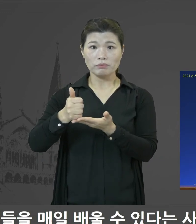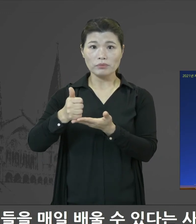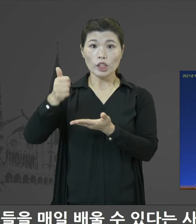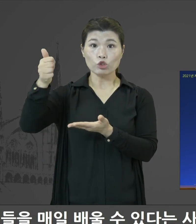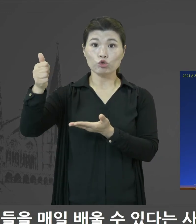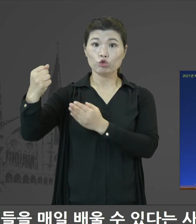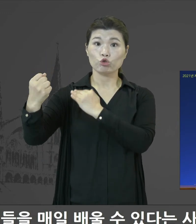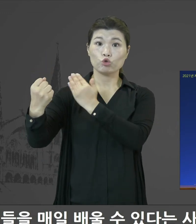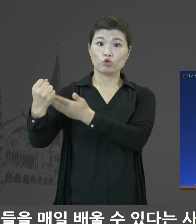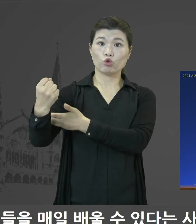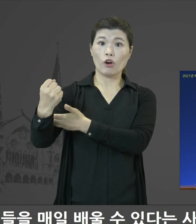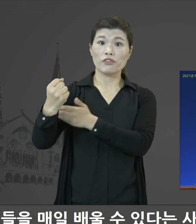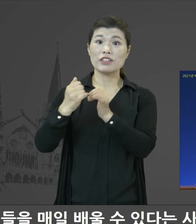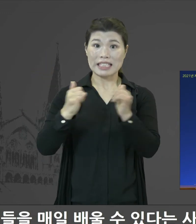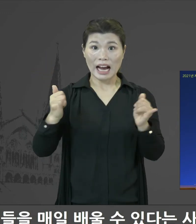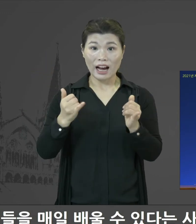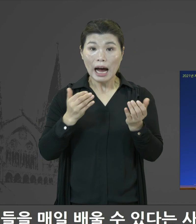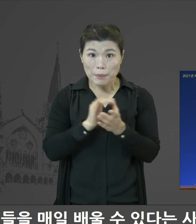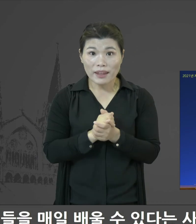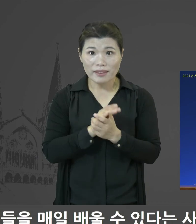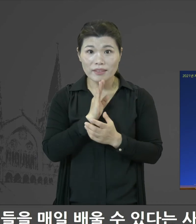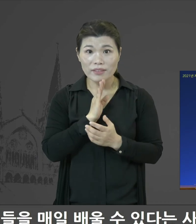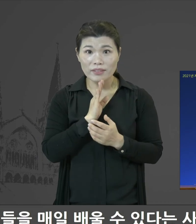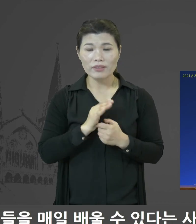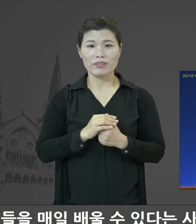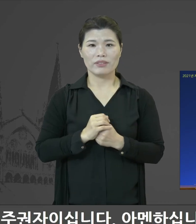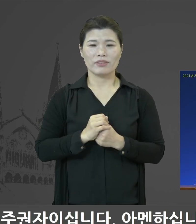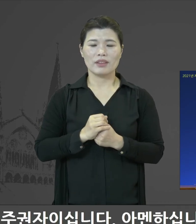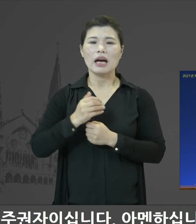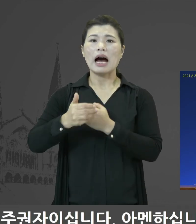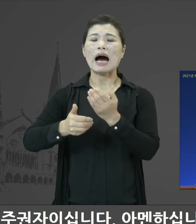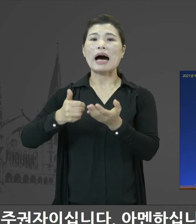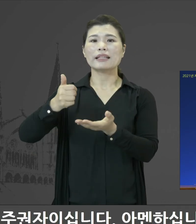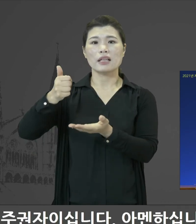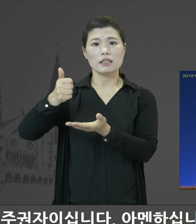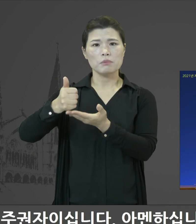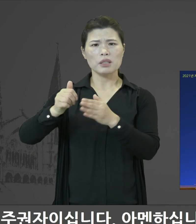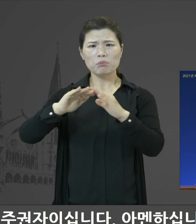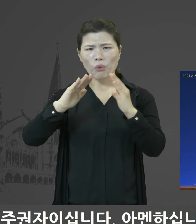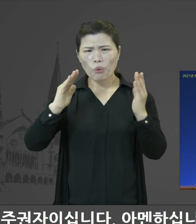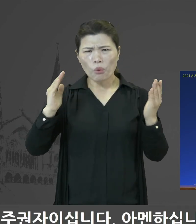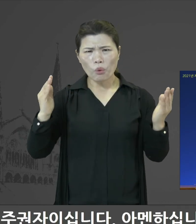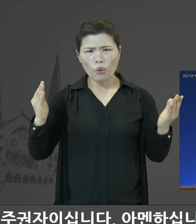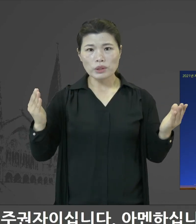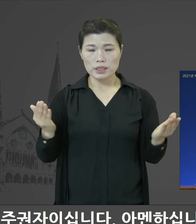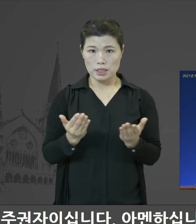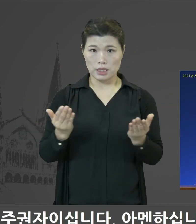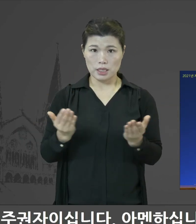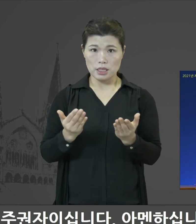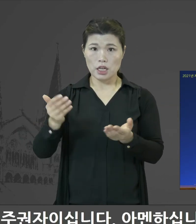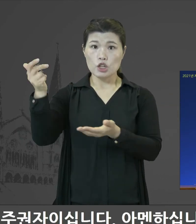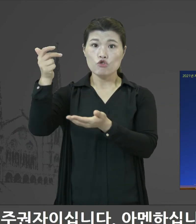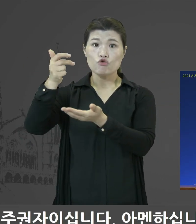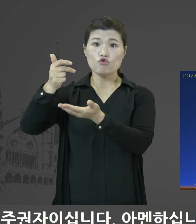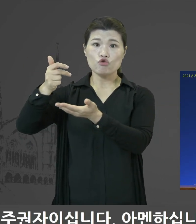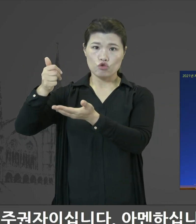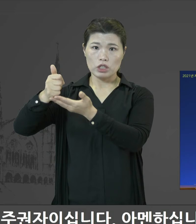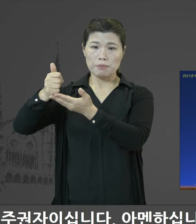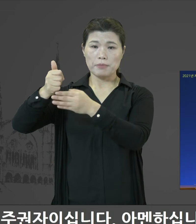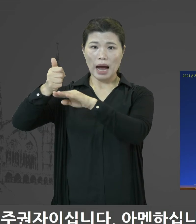주권자이십니다. 아멘 되십니까? 하나님이 모든 일들을 당신의 통제 아래 두고